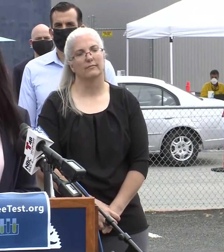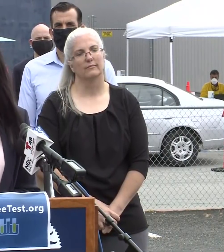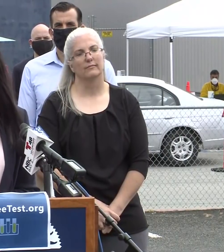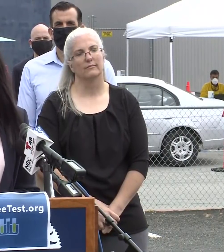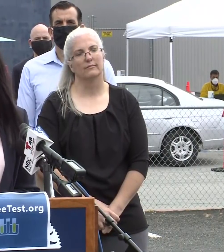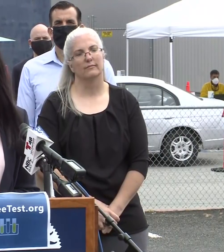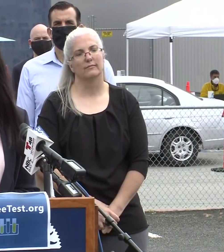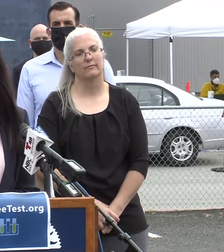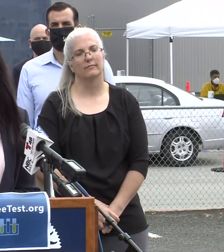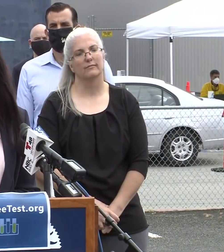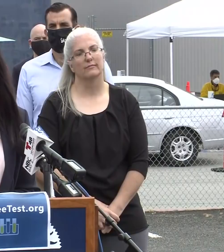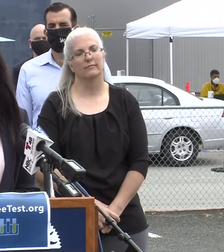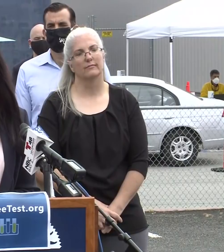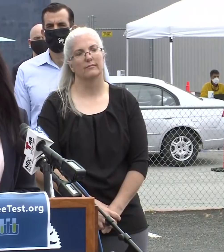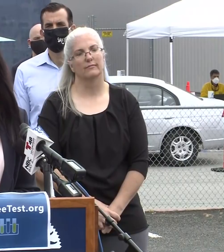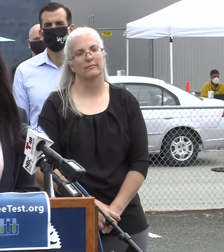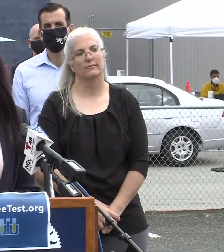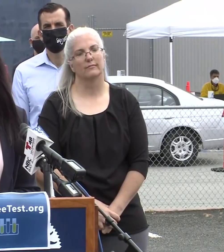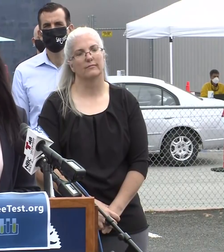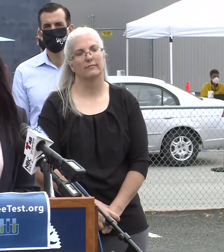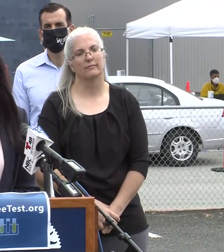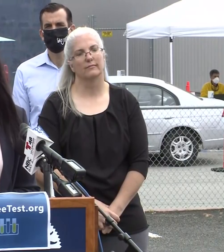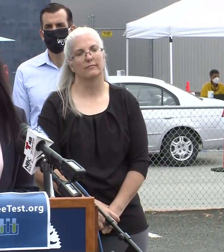y es una prueba que se